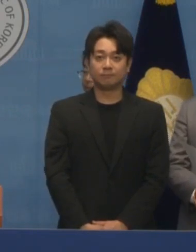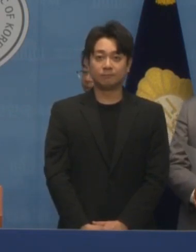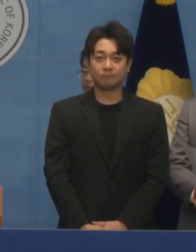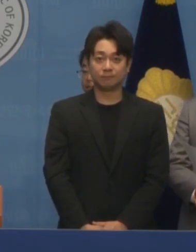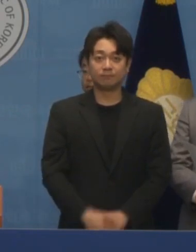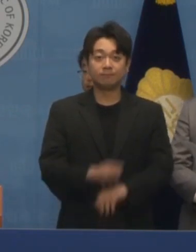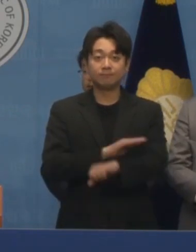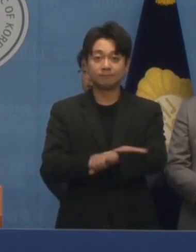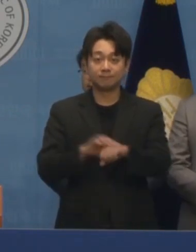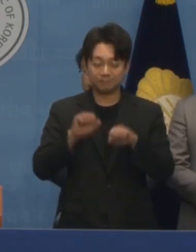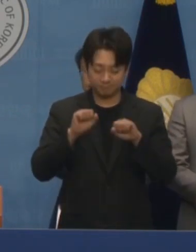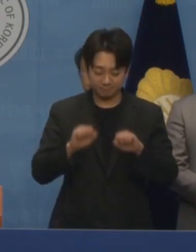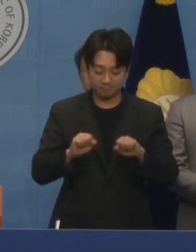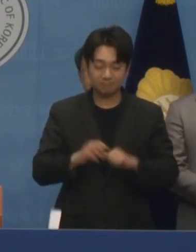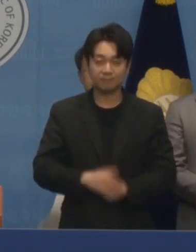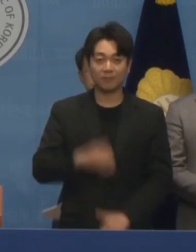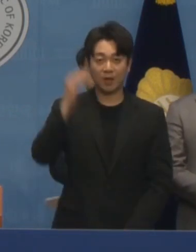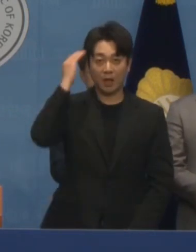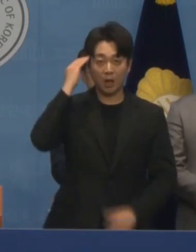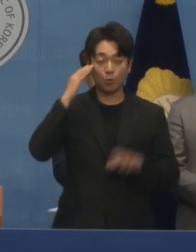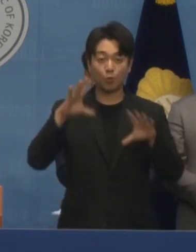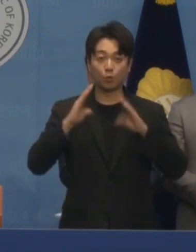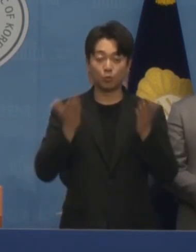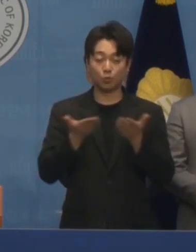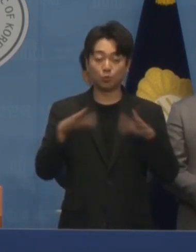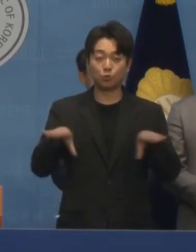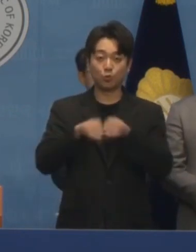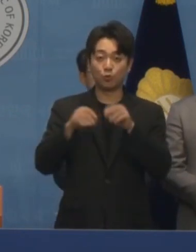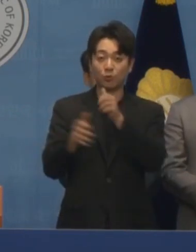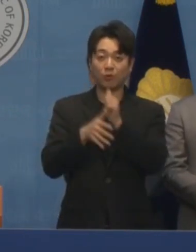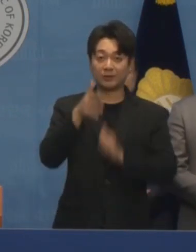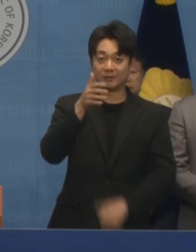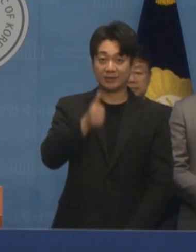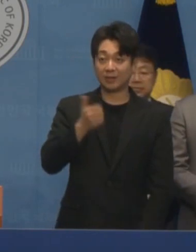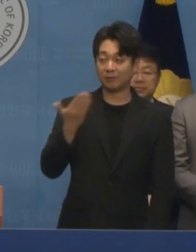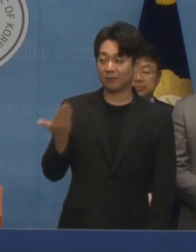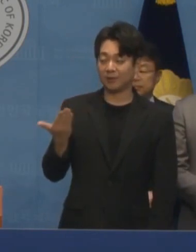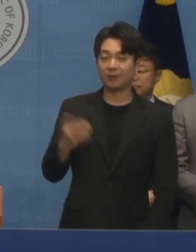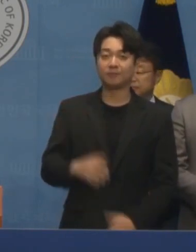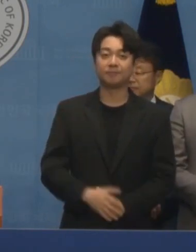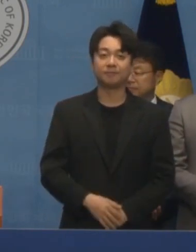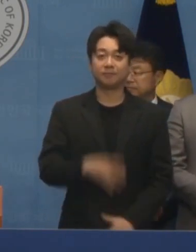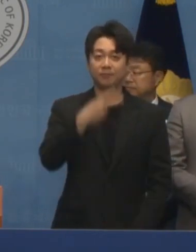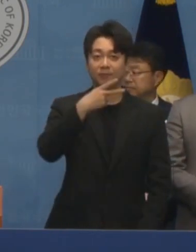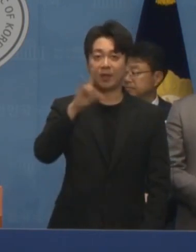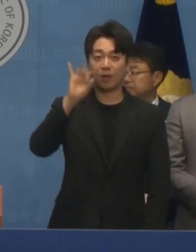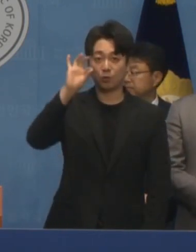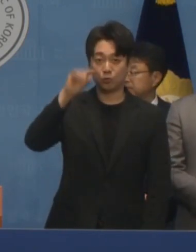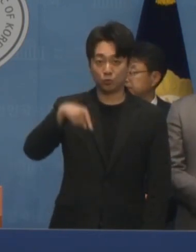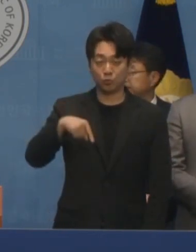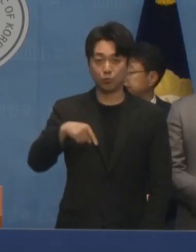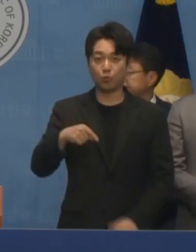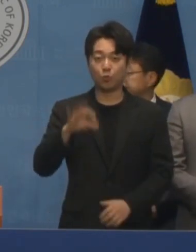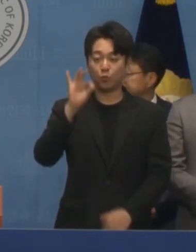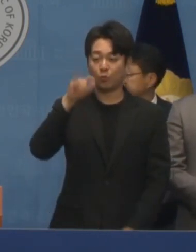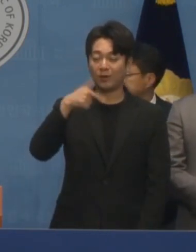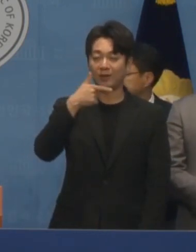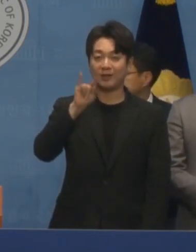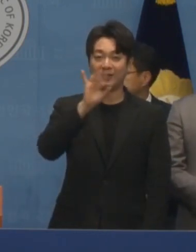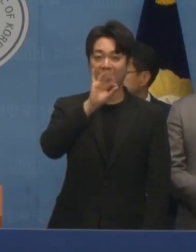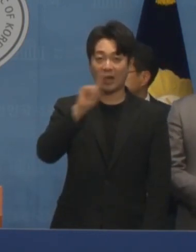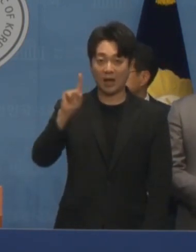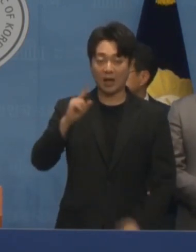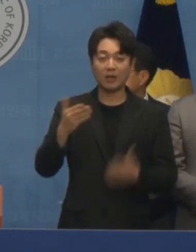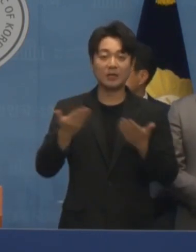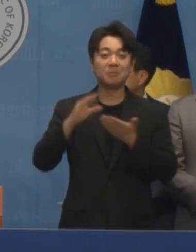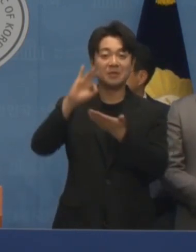네, 안녕하십니까. 한국노총 위원장 김동명입니다. 먼저 대우 위니아그룹 임금체불 문제 해결을 위해